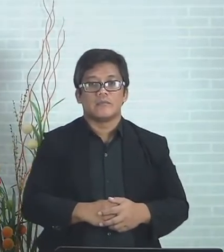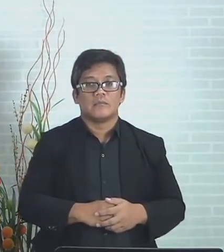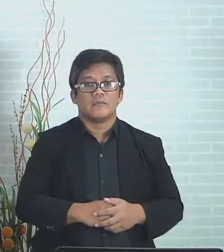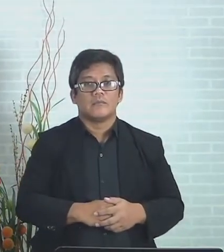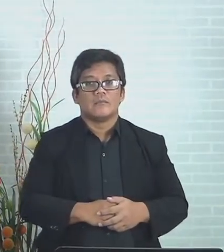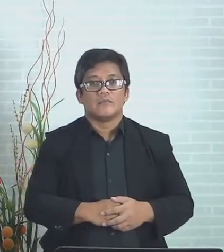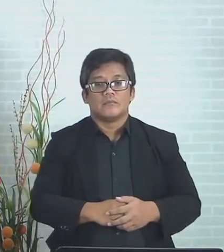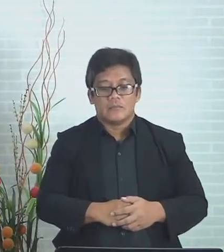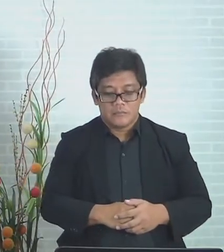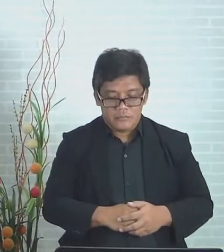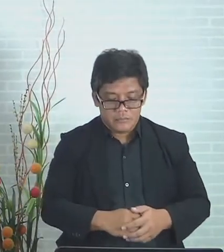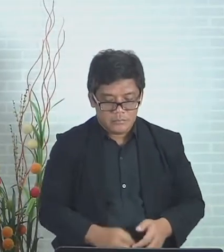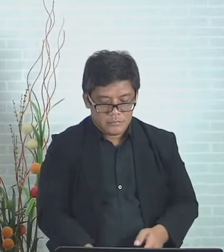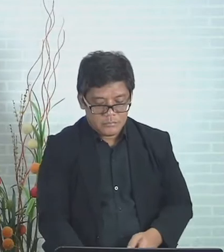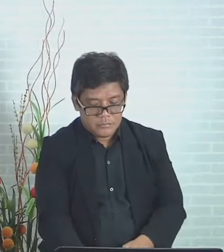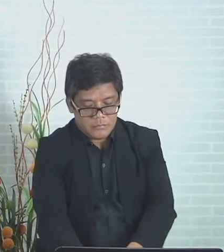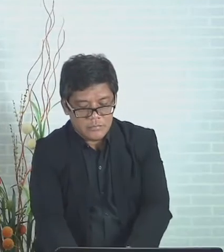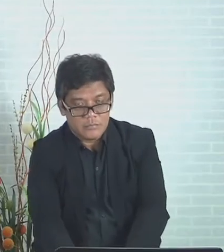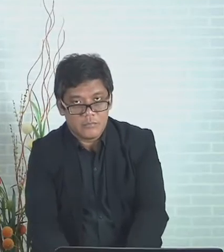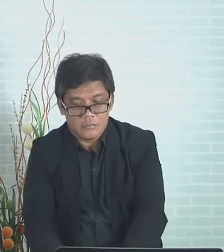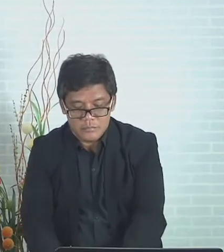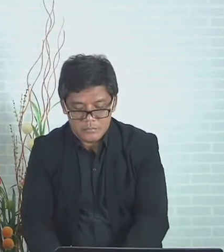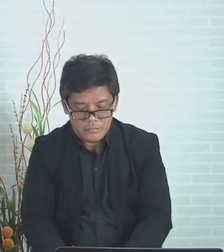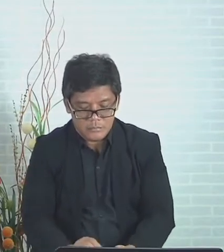hai hai hai